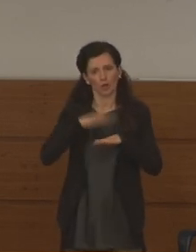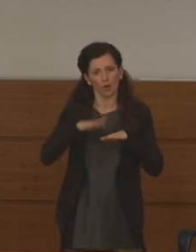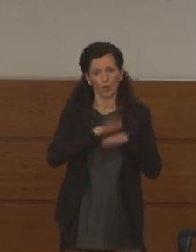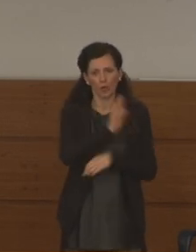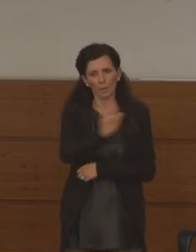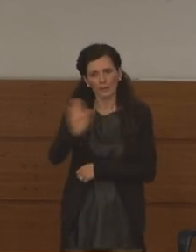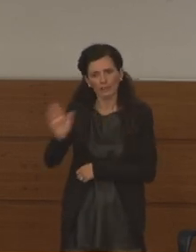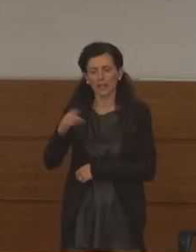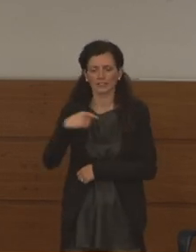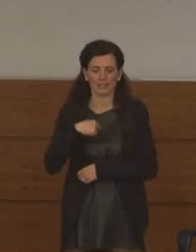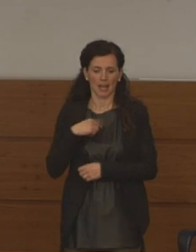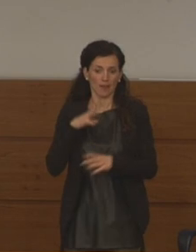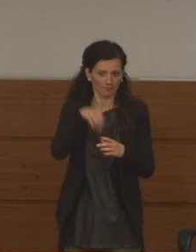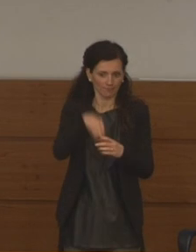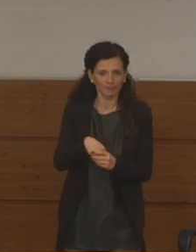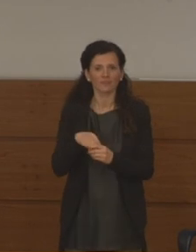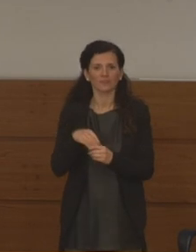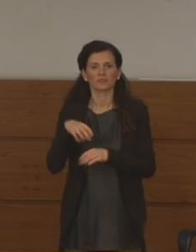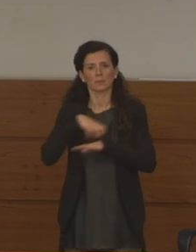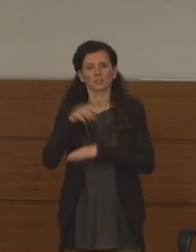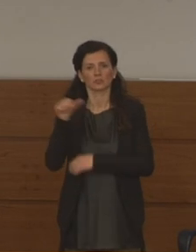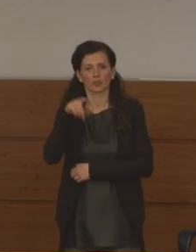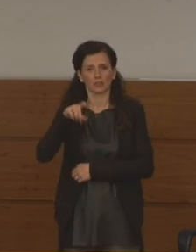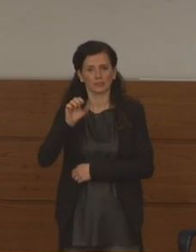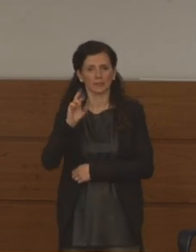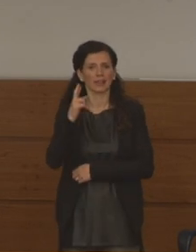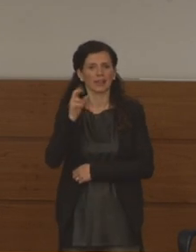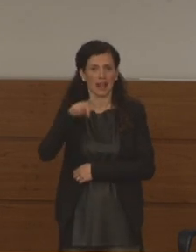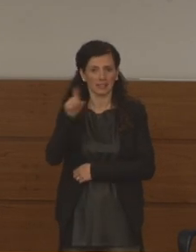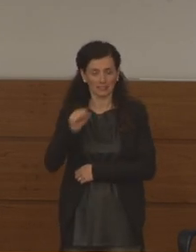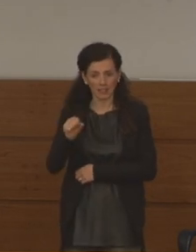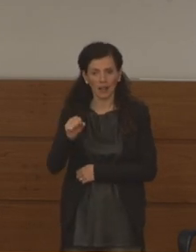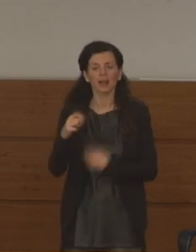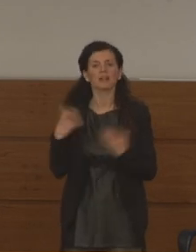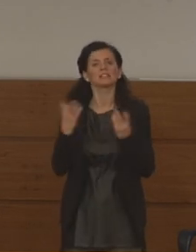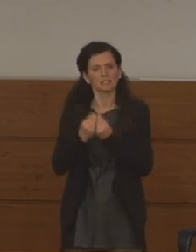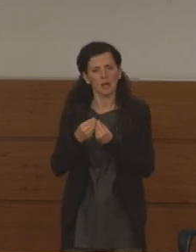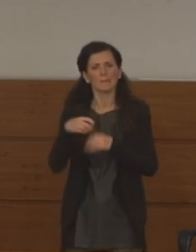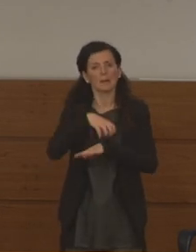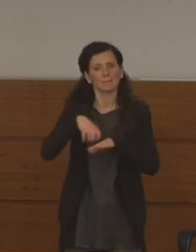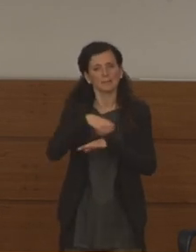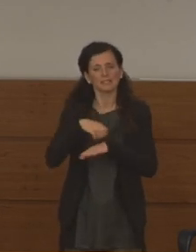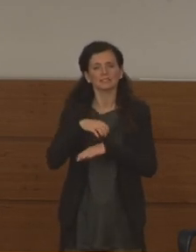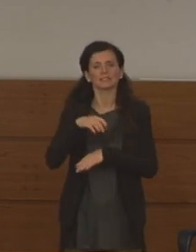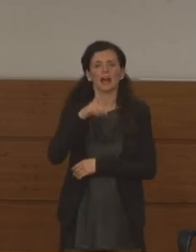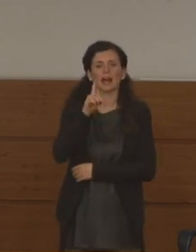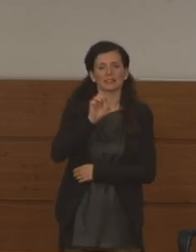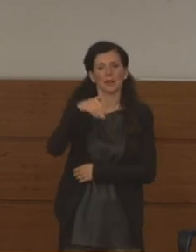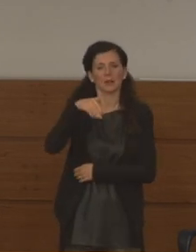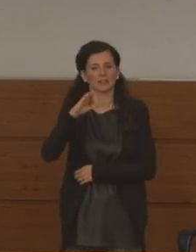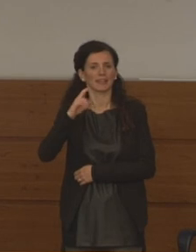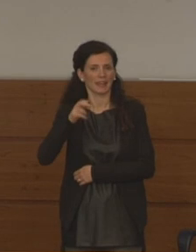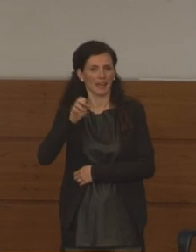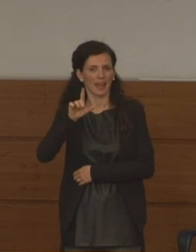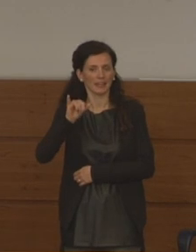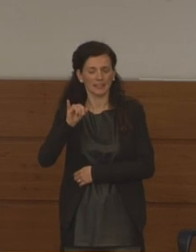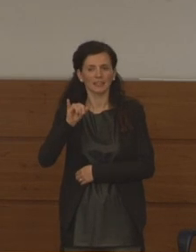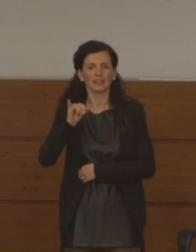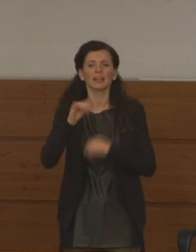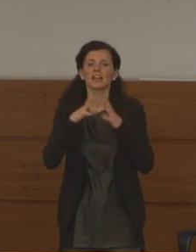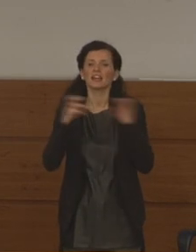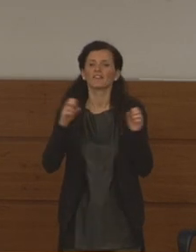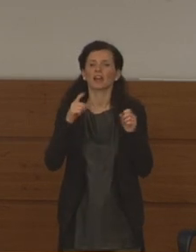speranza sono coinvolti oggi ha partecipato alla ministra paola de micheli per le competenze del ministero delle infrastrutture ovviamente